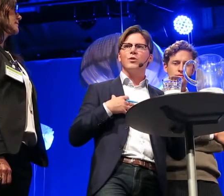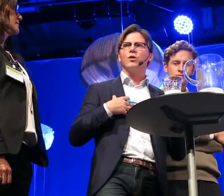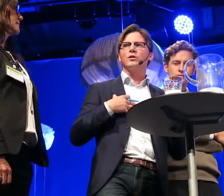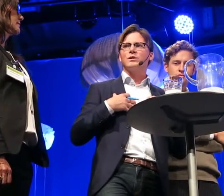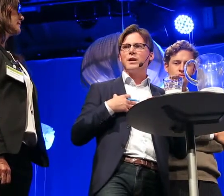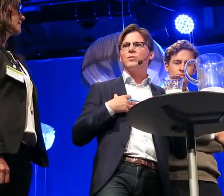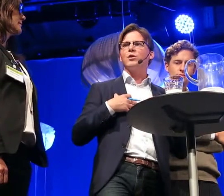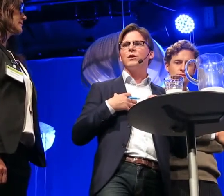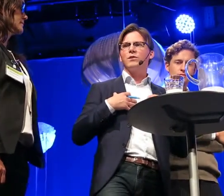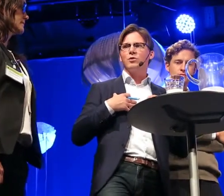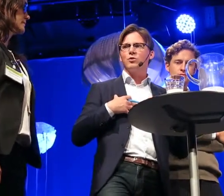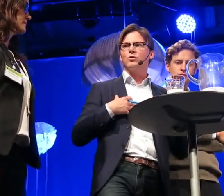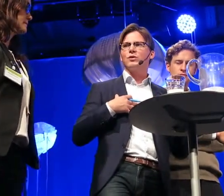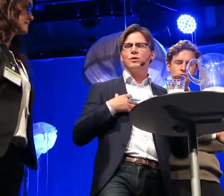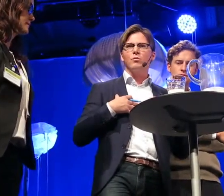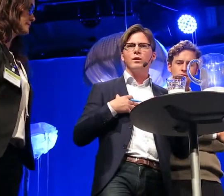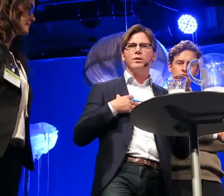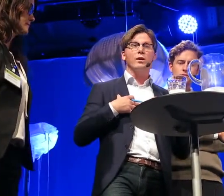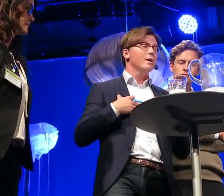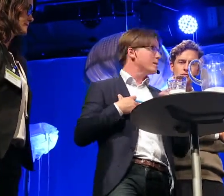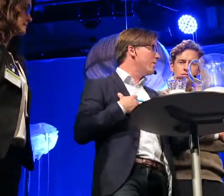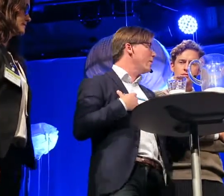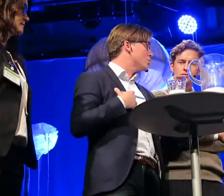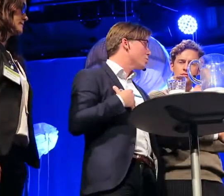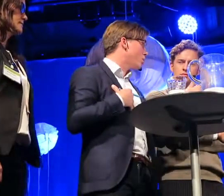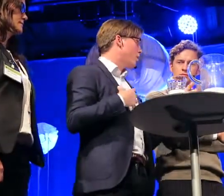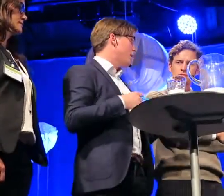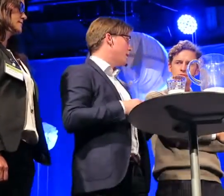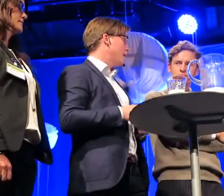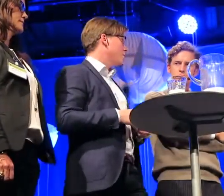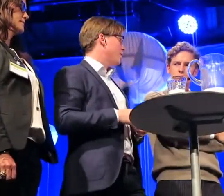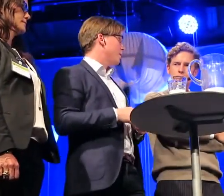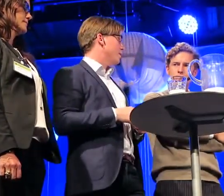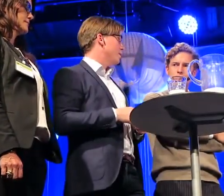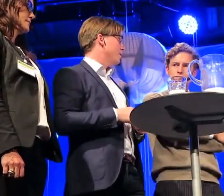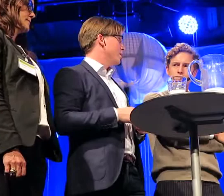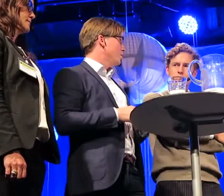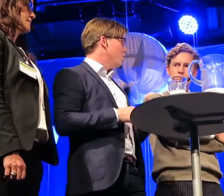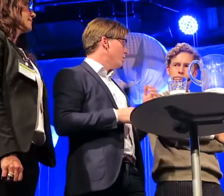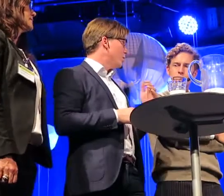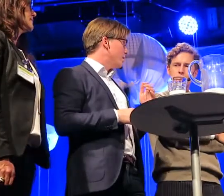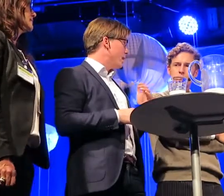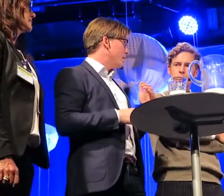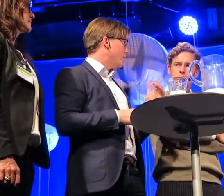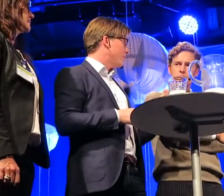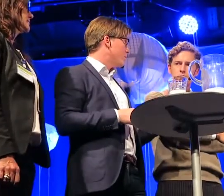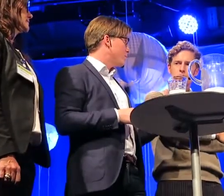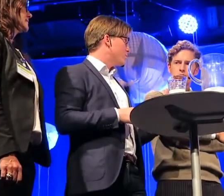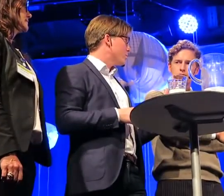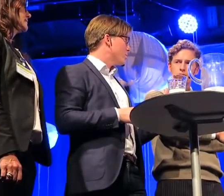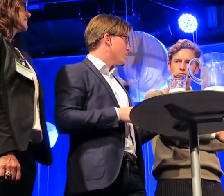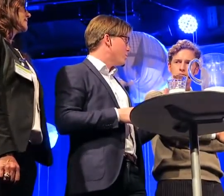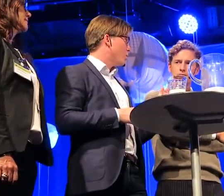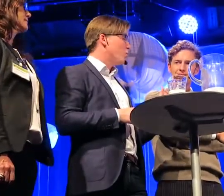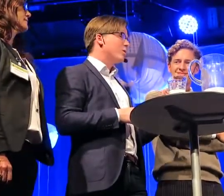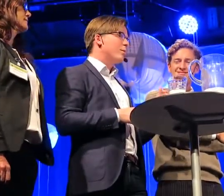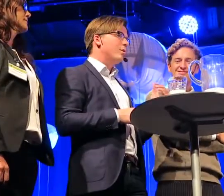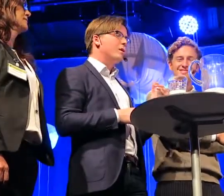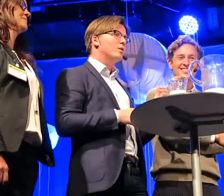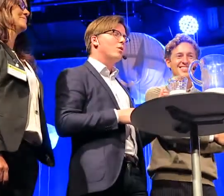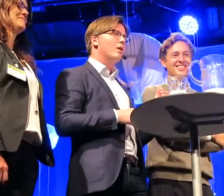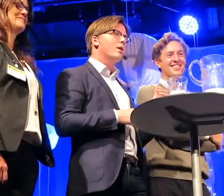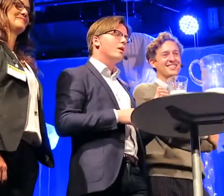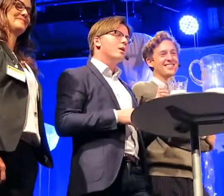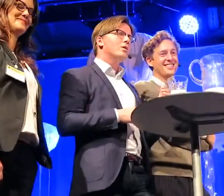inte ett demokratiskt samtal därför att vi tycker lite olika. Sen finns det ju saker vi har lärt oss av. Jag är ju lite äldre än vad jag ser ut. Och jag kommer ihåg